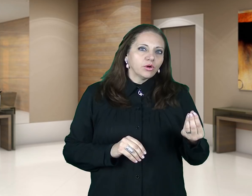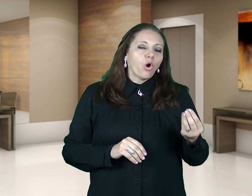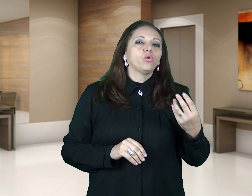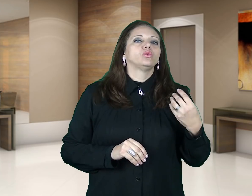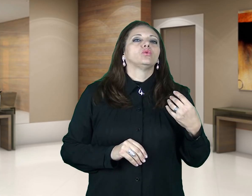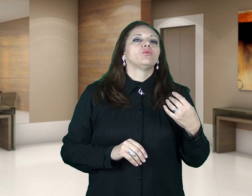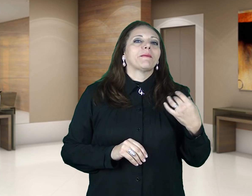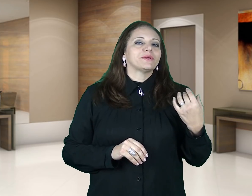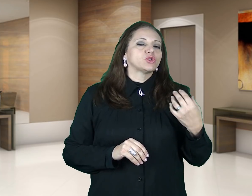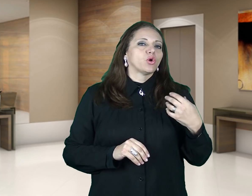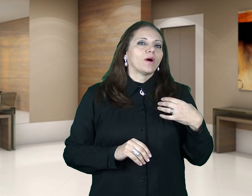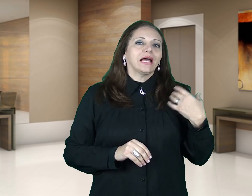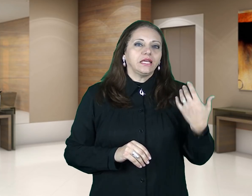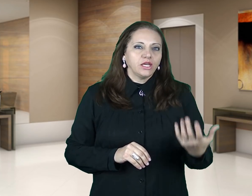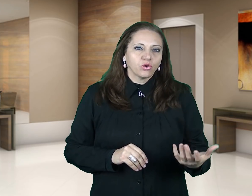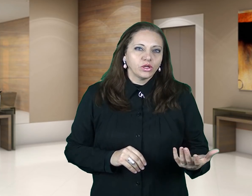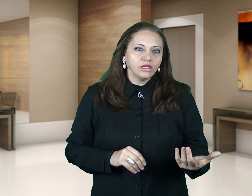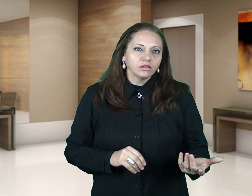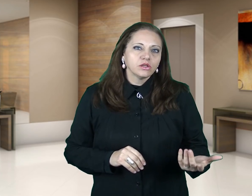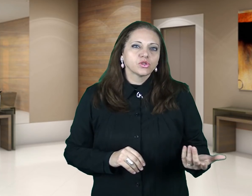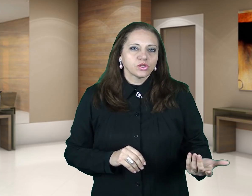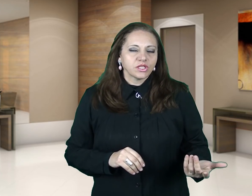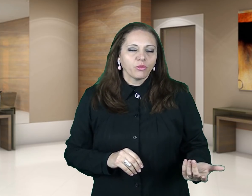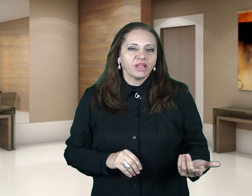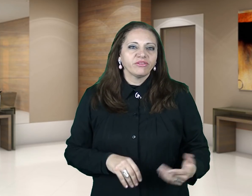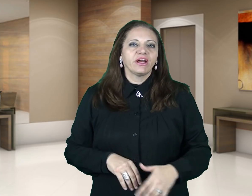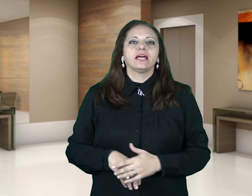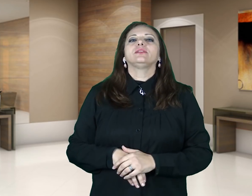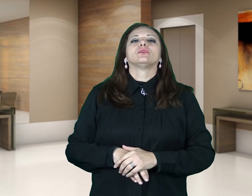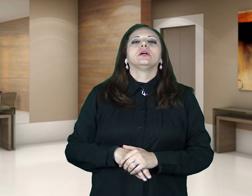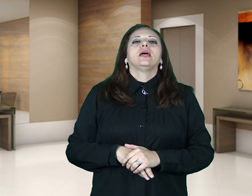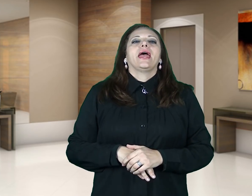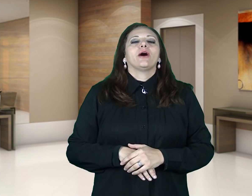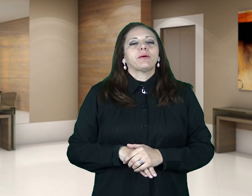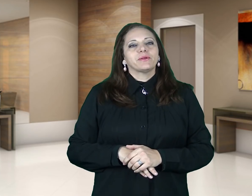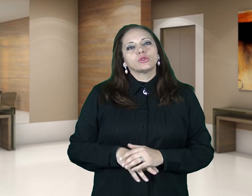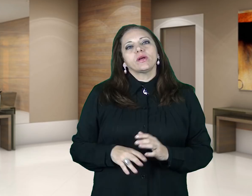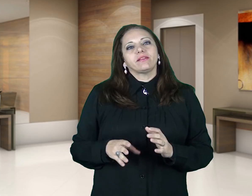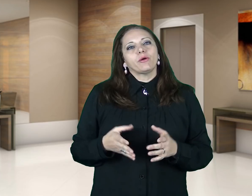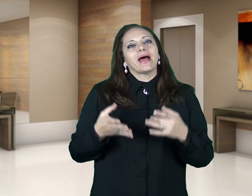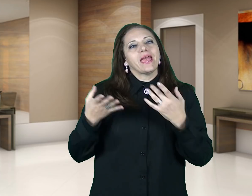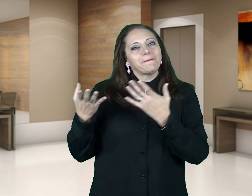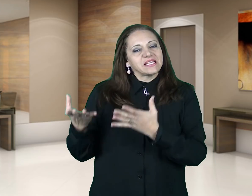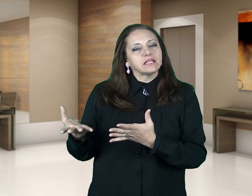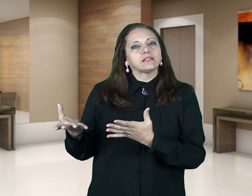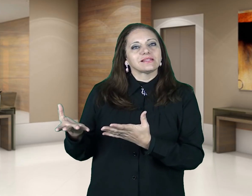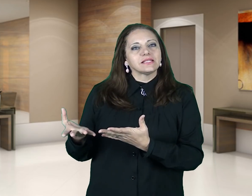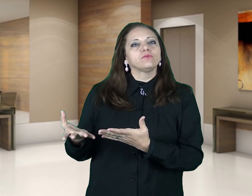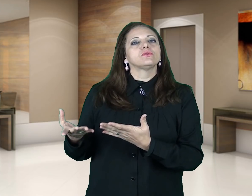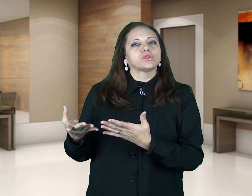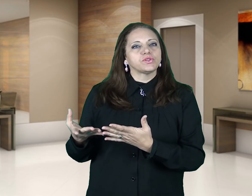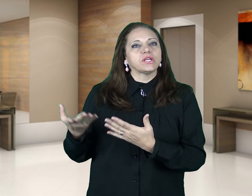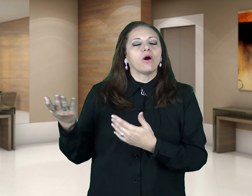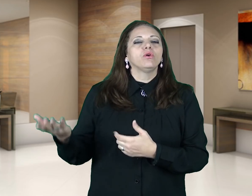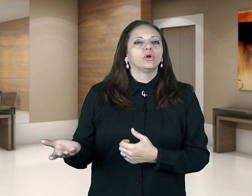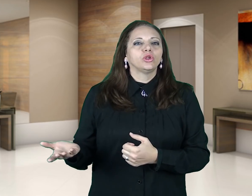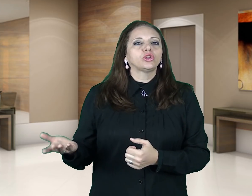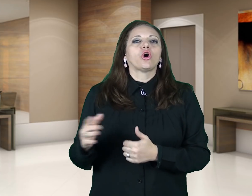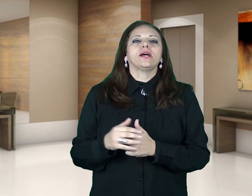ícone ou uma pessoa ícone, socialmente falando, é uma pessoa que tem uma representação social